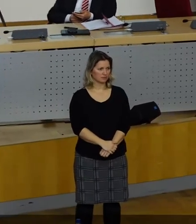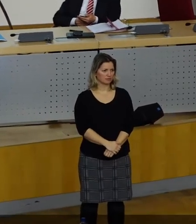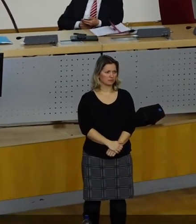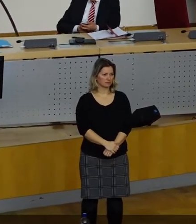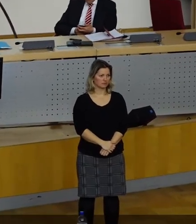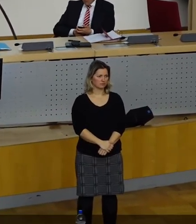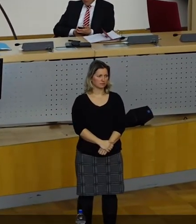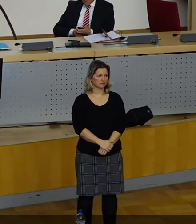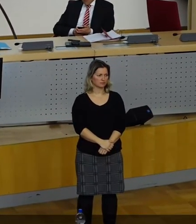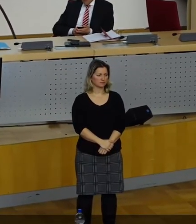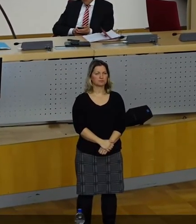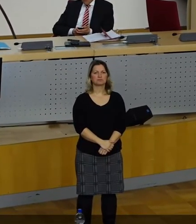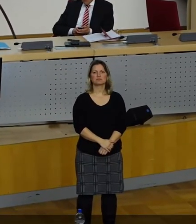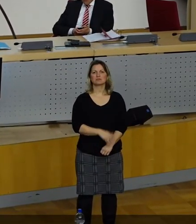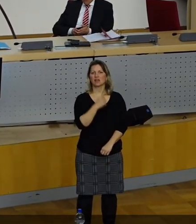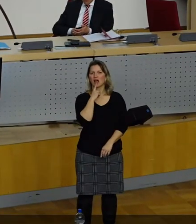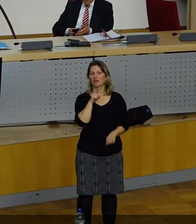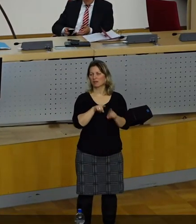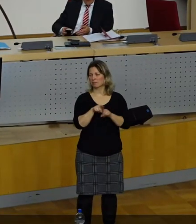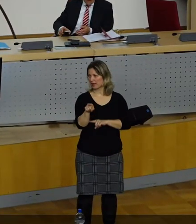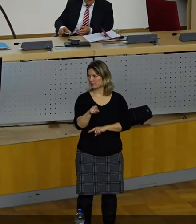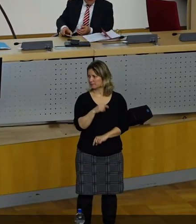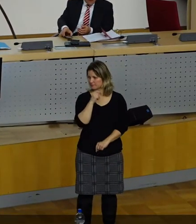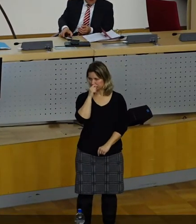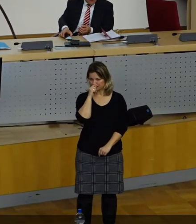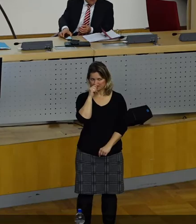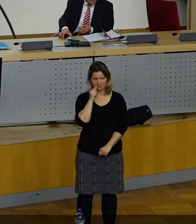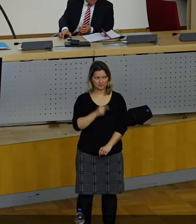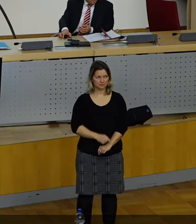Als nächstes die FDP-Fraktion, Herr Zastrow.